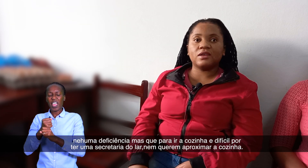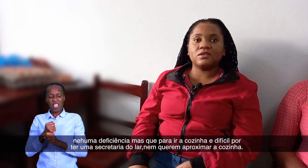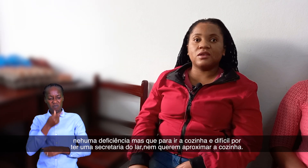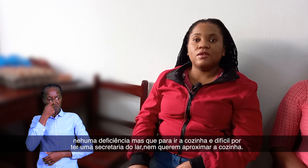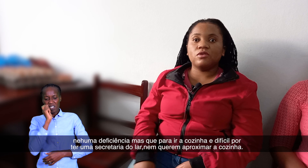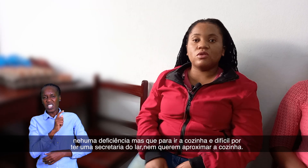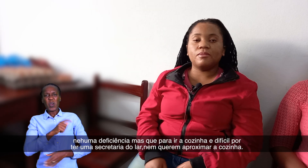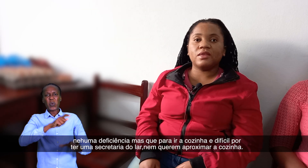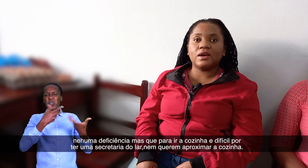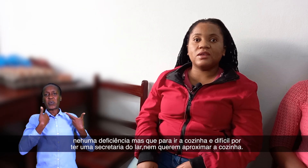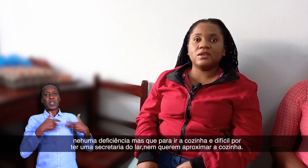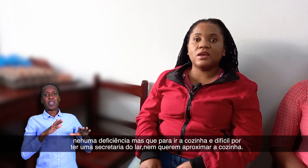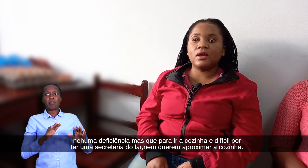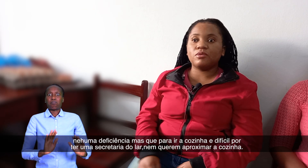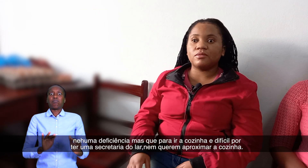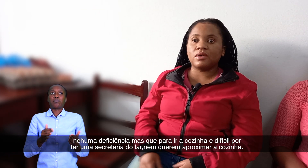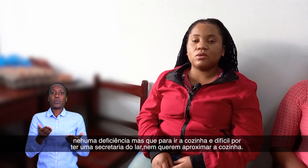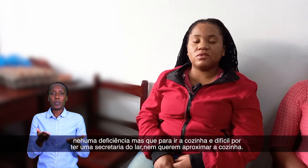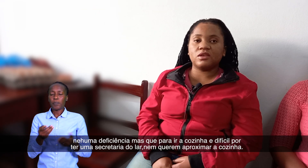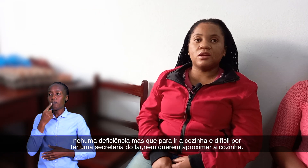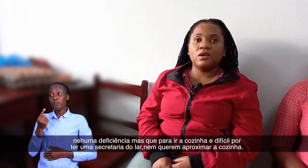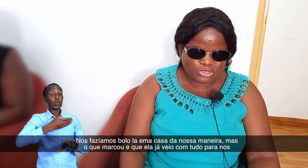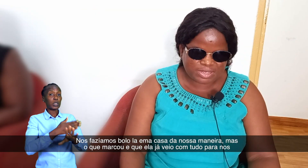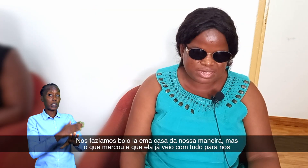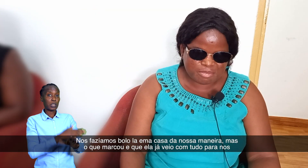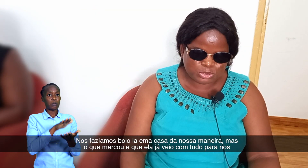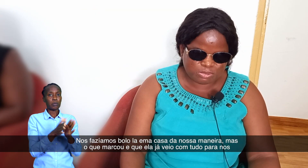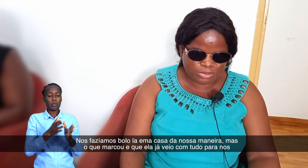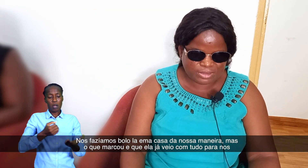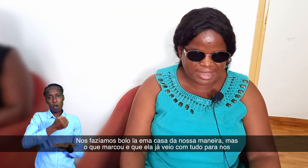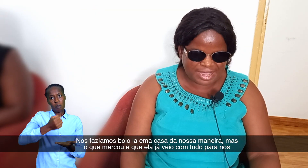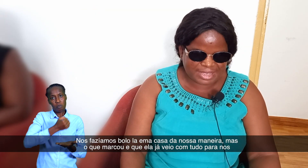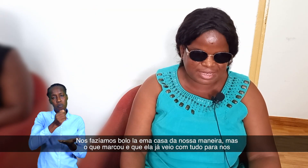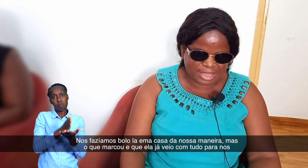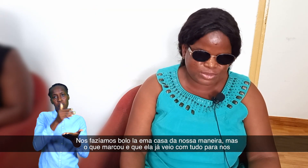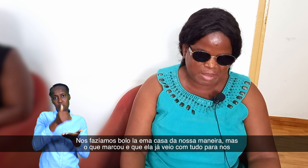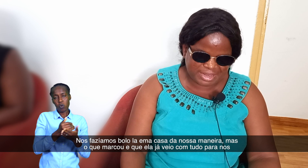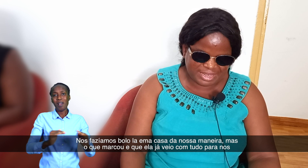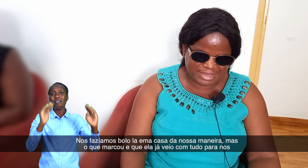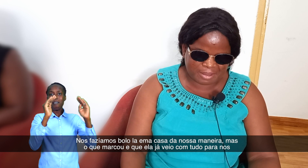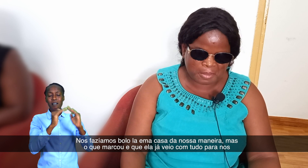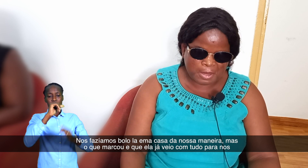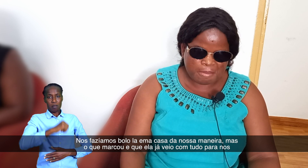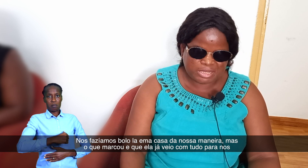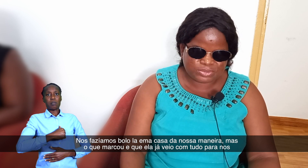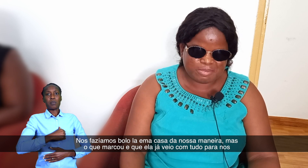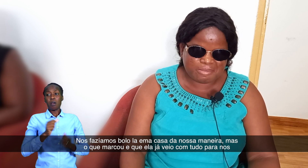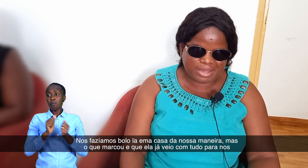casa, já ficou limitada, nem quer aproximar a cozinha. Nós fazíamos bolo lá em casa, da nossa maneira. Mas o que me